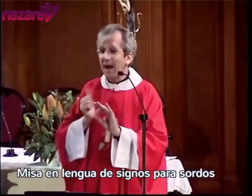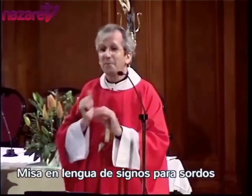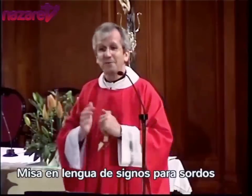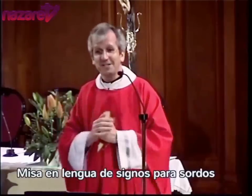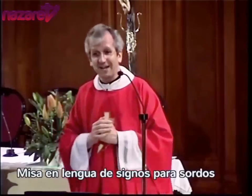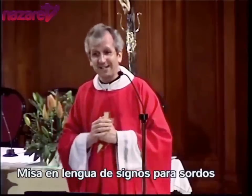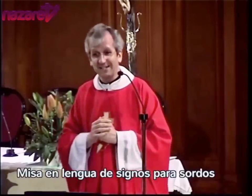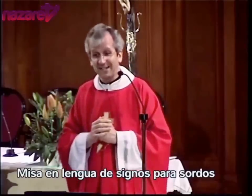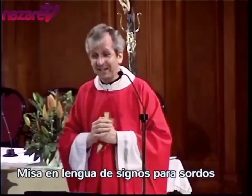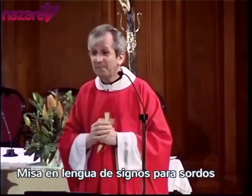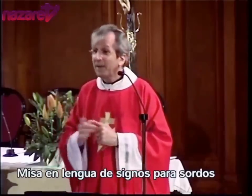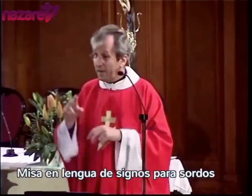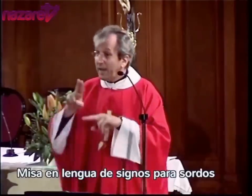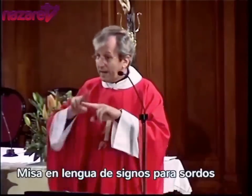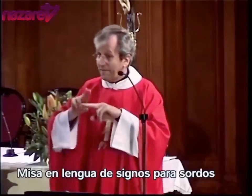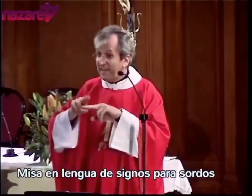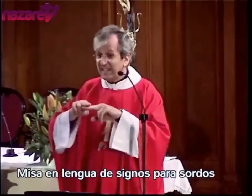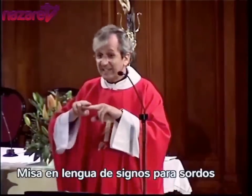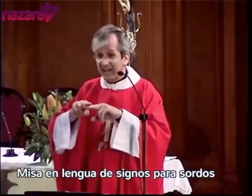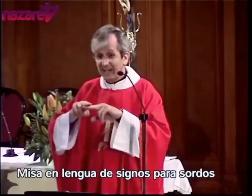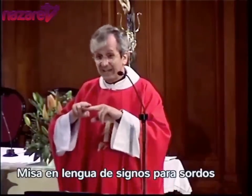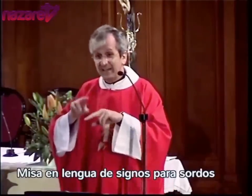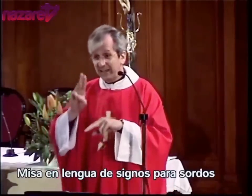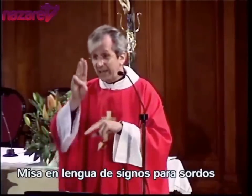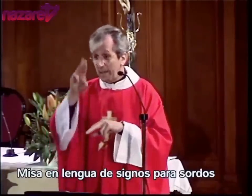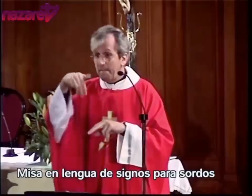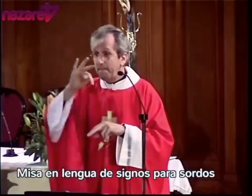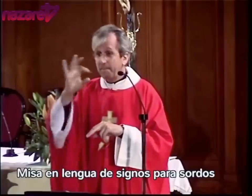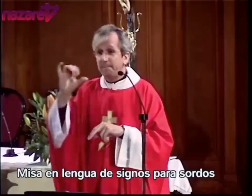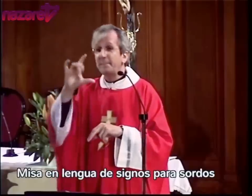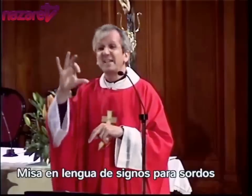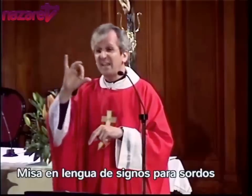puede aprovecharlas. La fiesta de